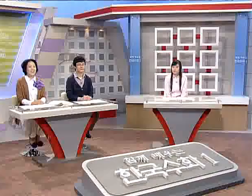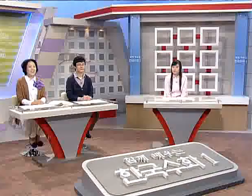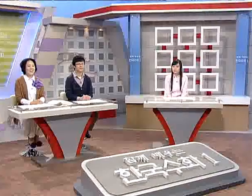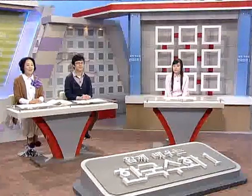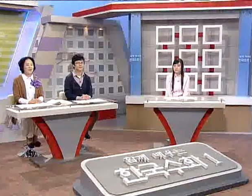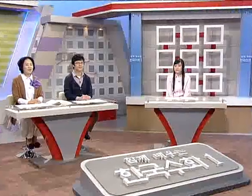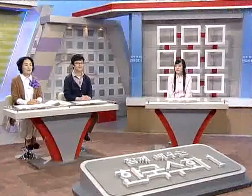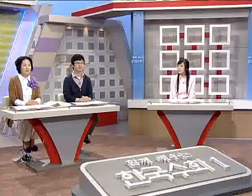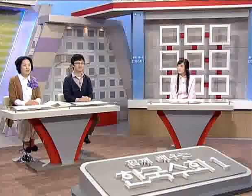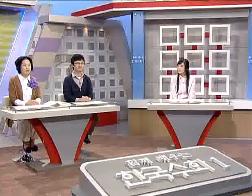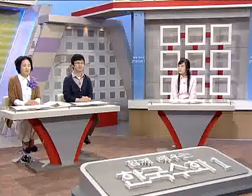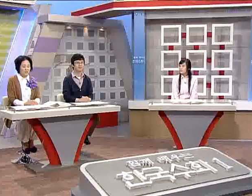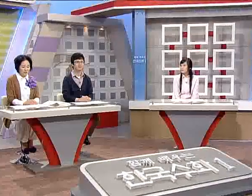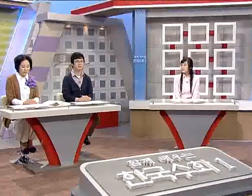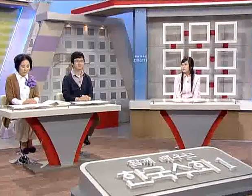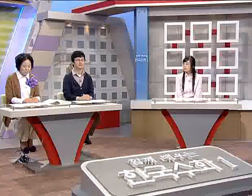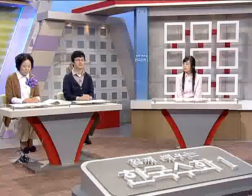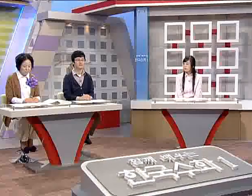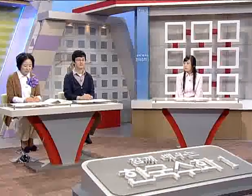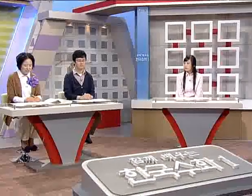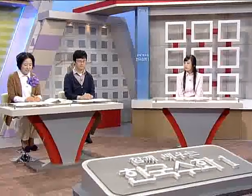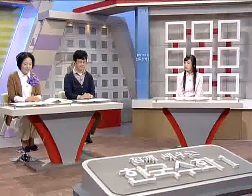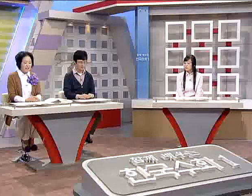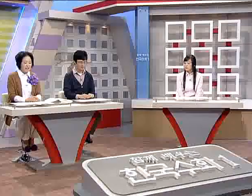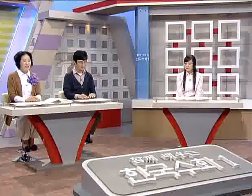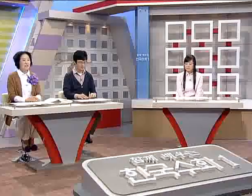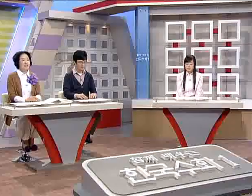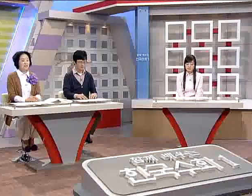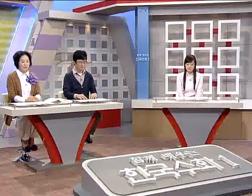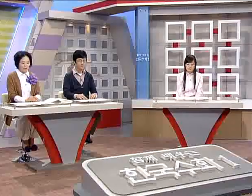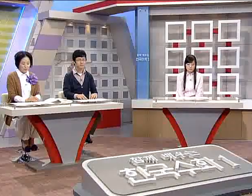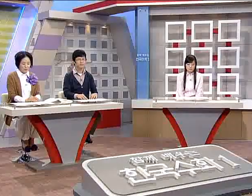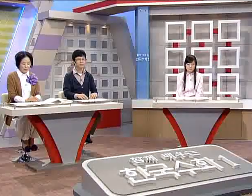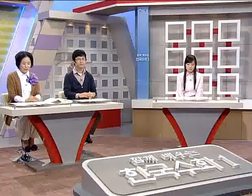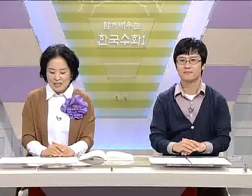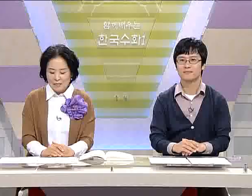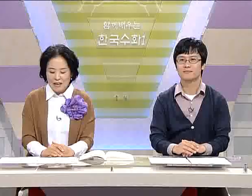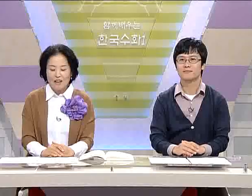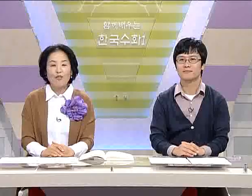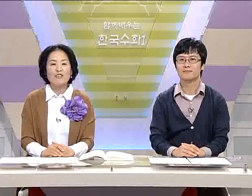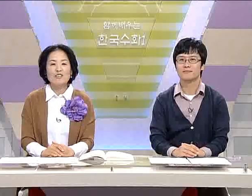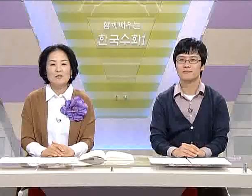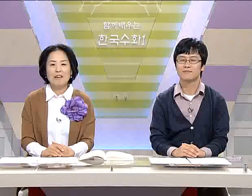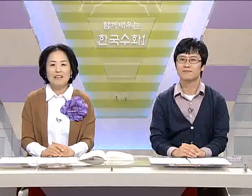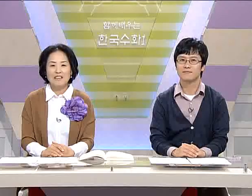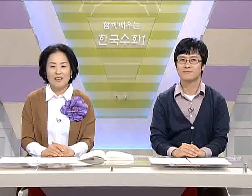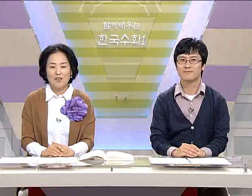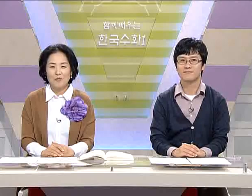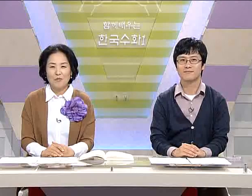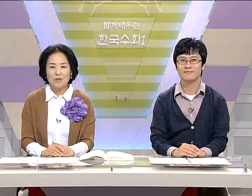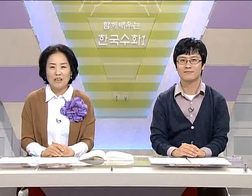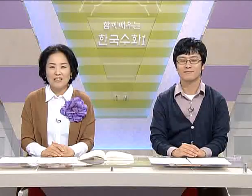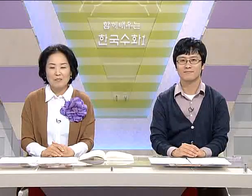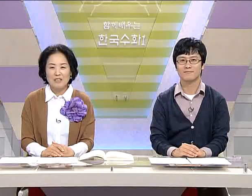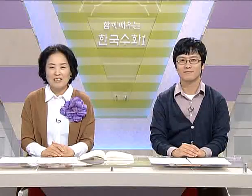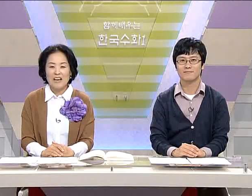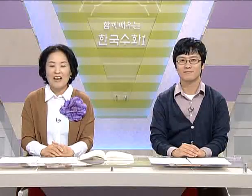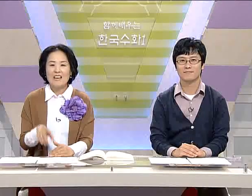네, 오늘 배운 한국 수화를 활용해 볼까 합니다. 자, 이 치마에 어울리는 신발이 있나요? 배워보도록 하겠습니다. 자,